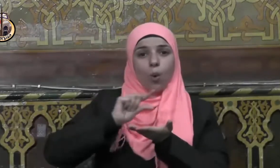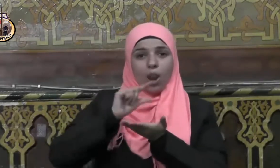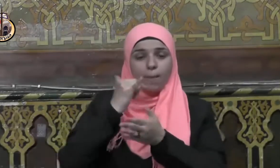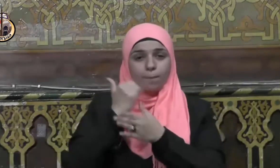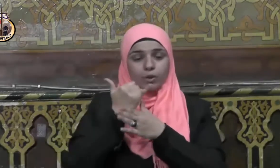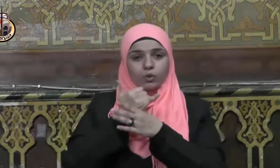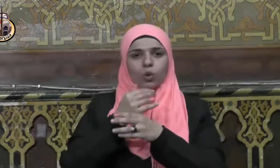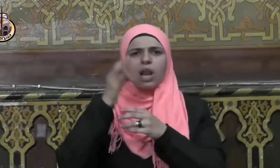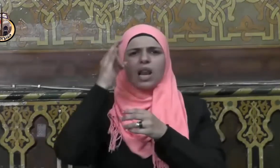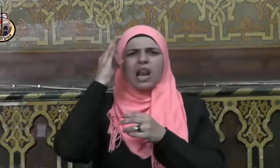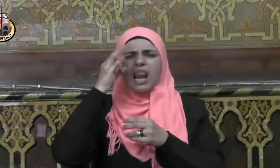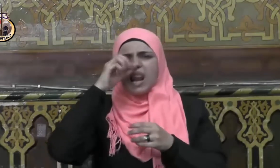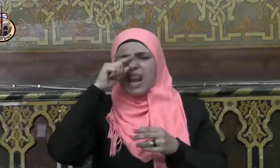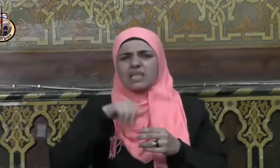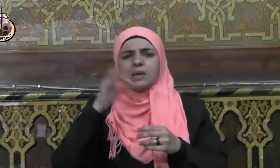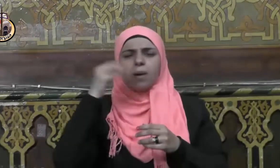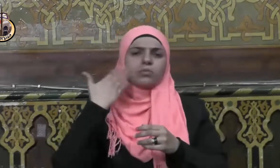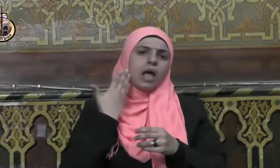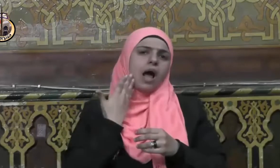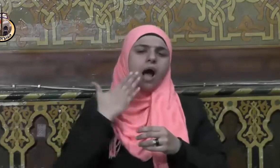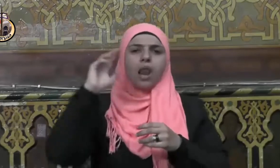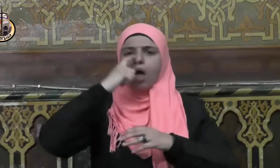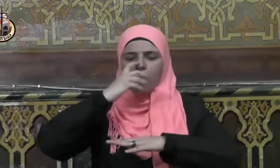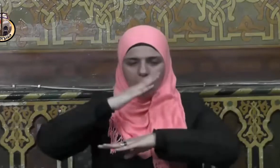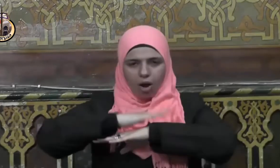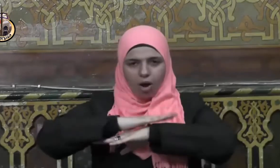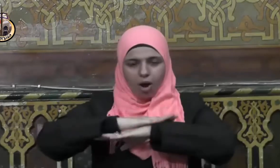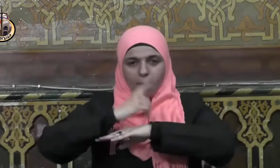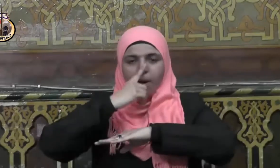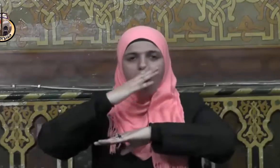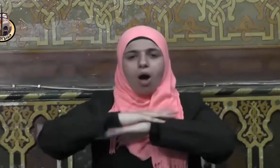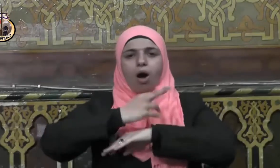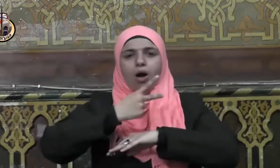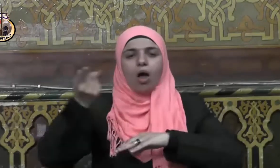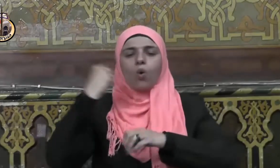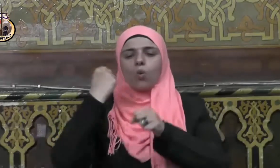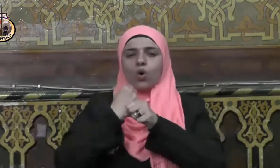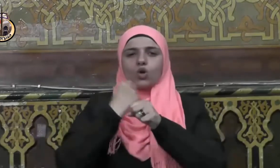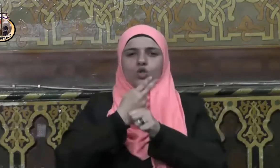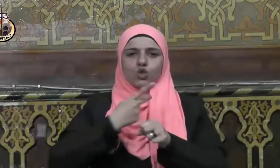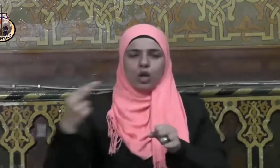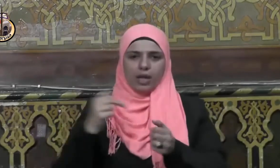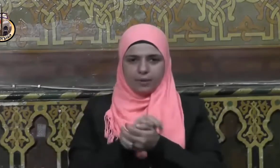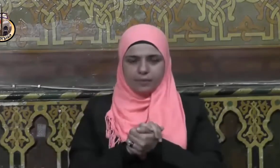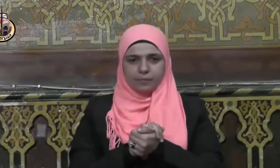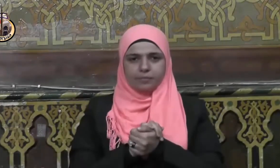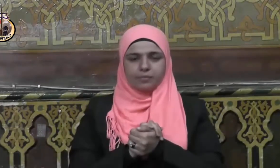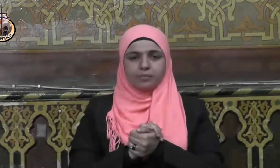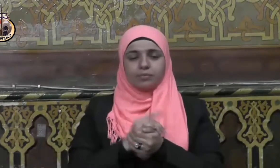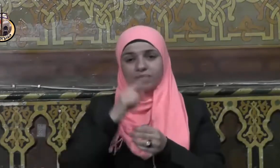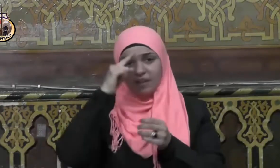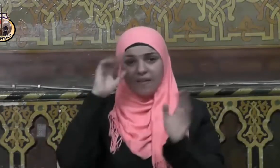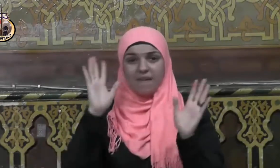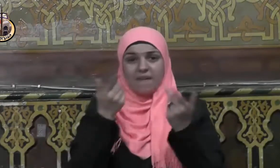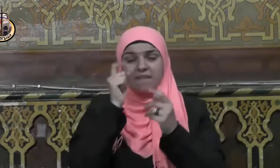إعلاء القيم الأخلاقية والسلوكية، فالأمم